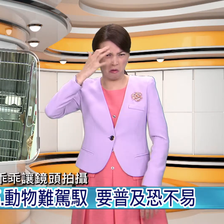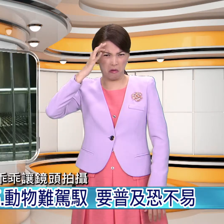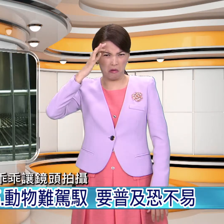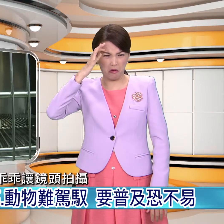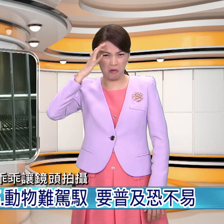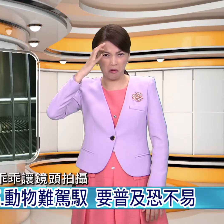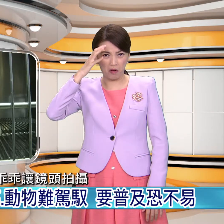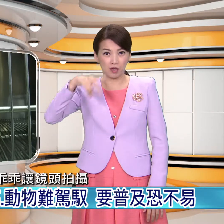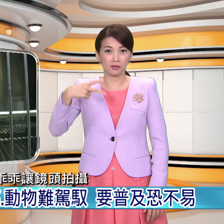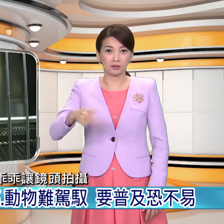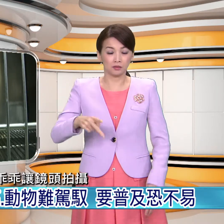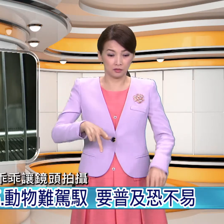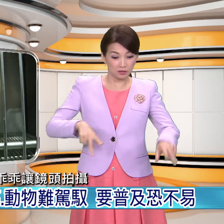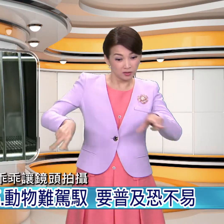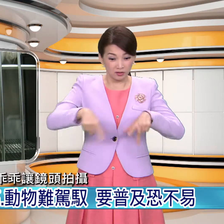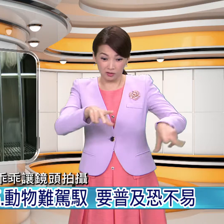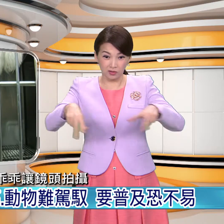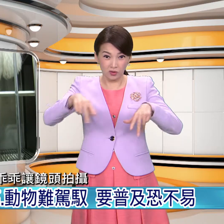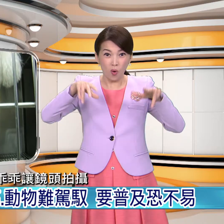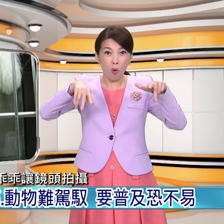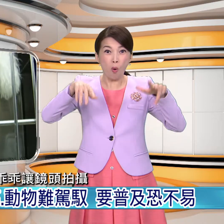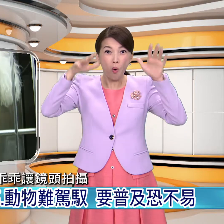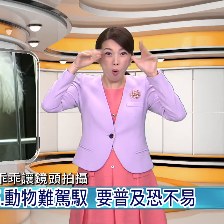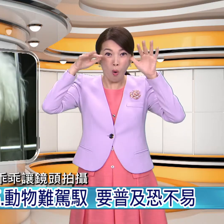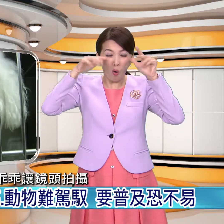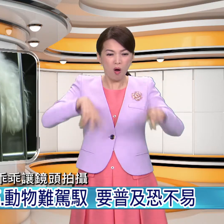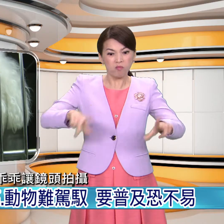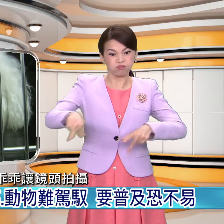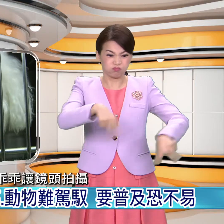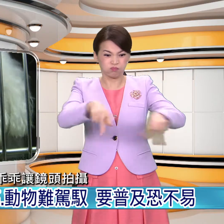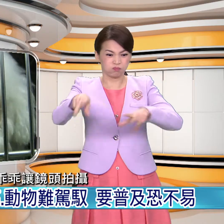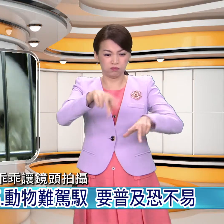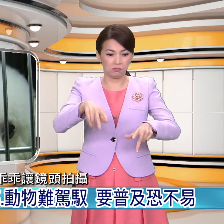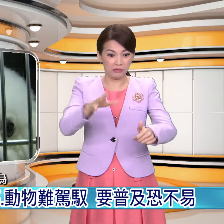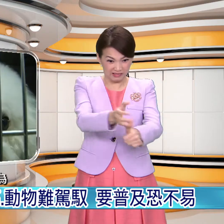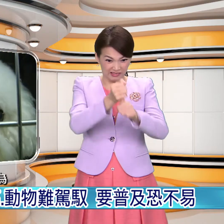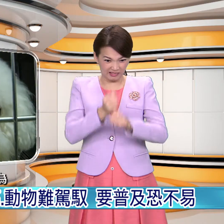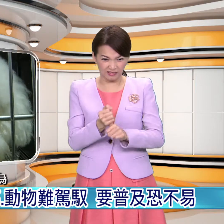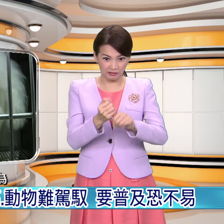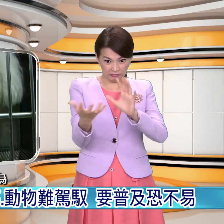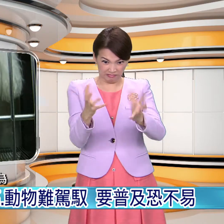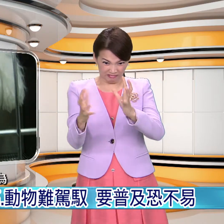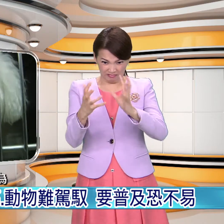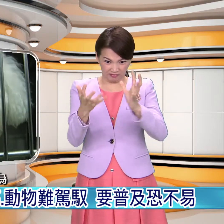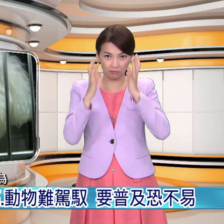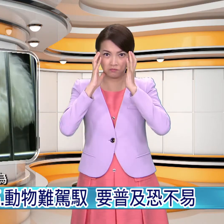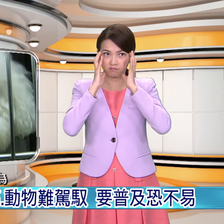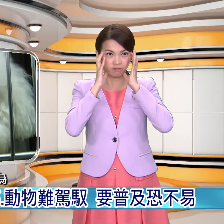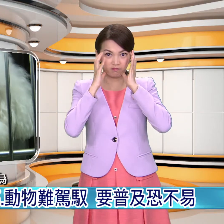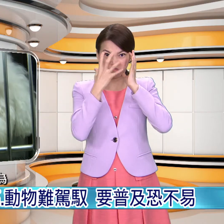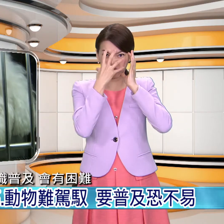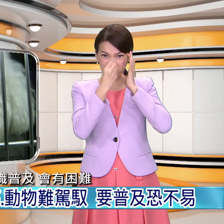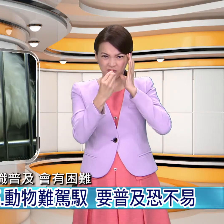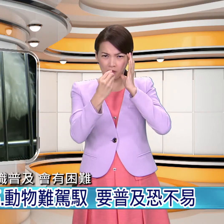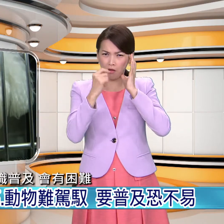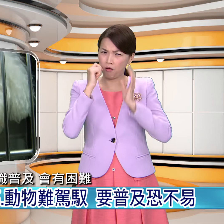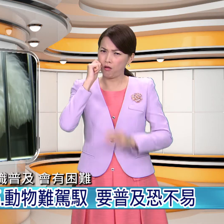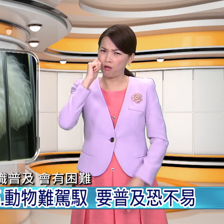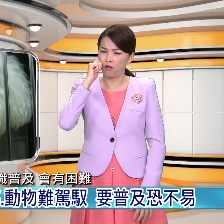抓来，乖乖的让镜头拍摄。就有兽医师认为，要达到